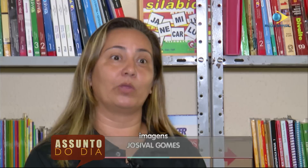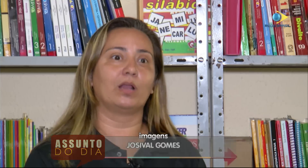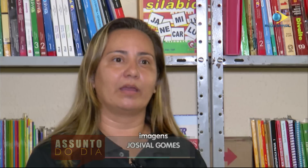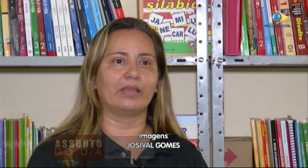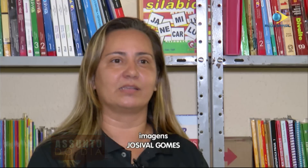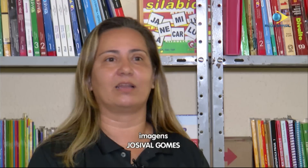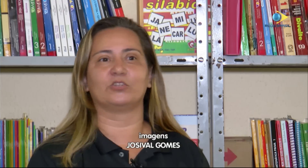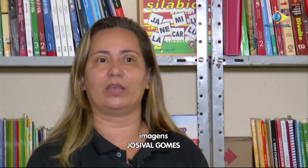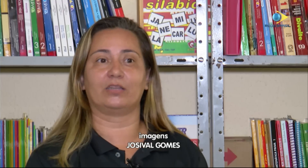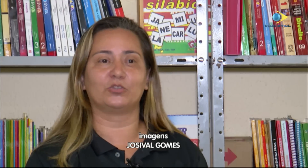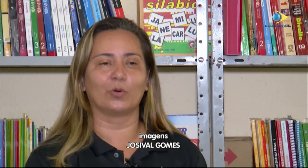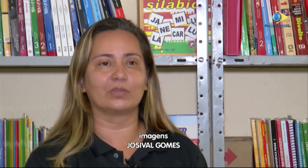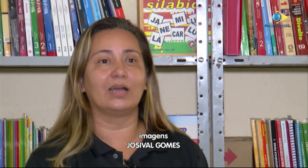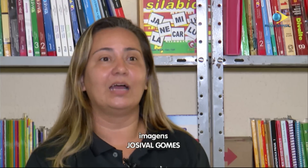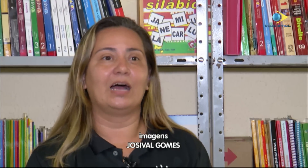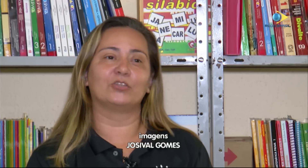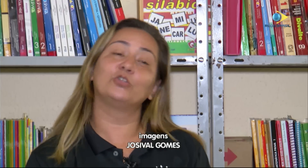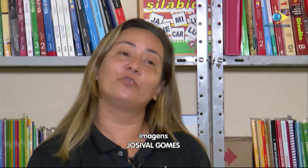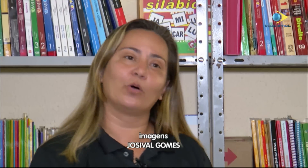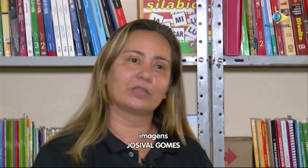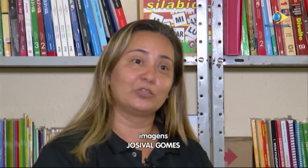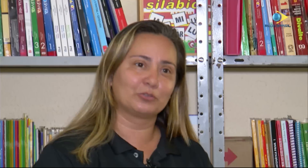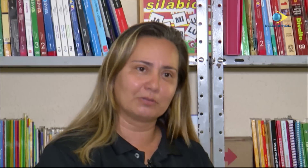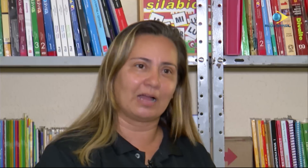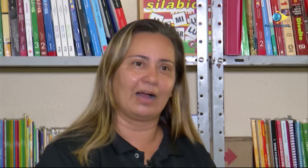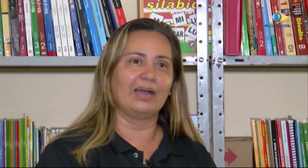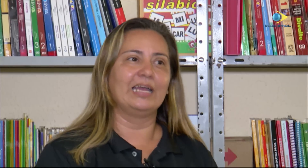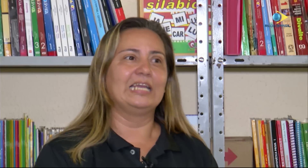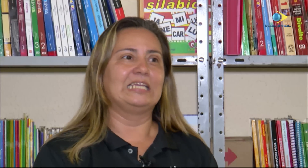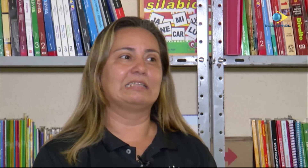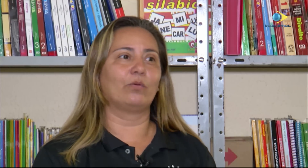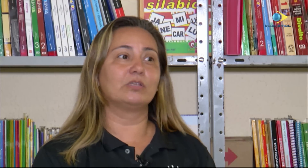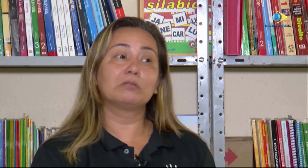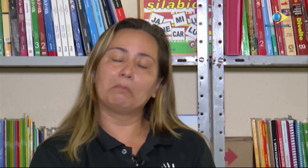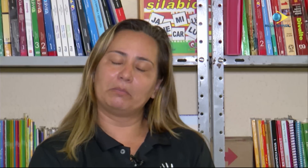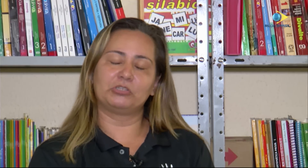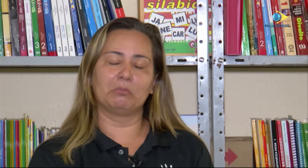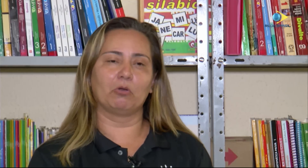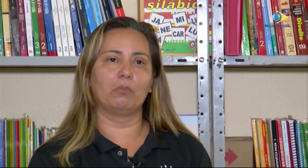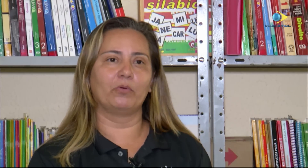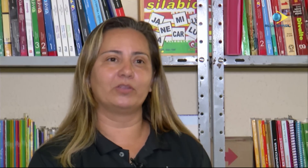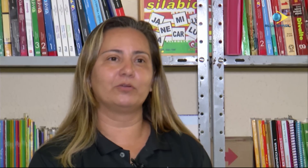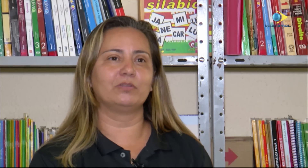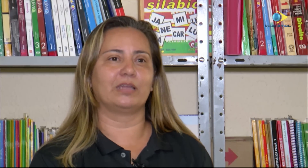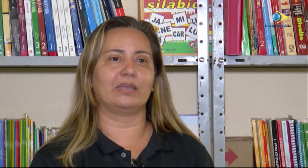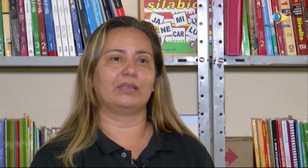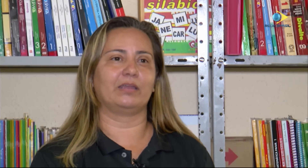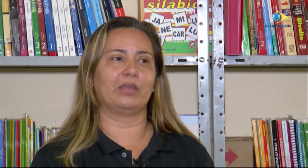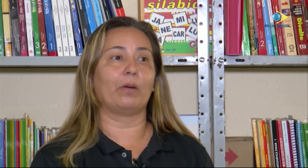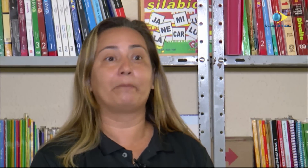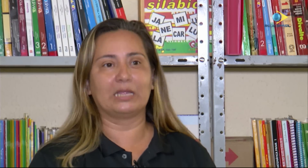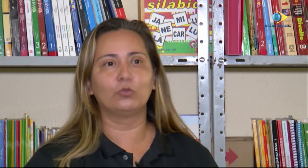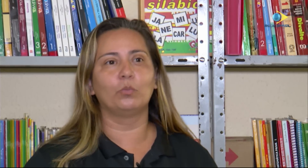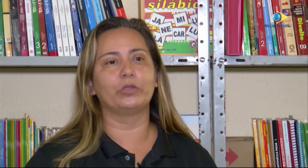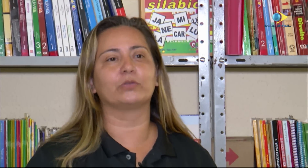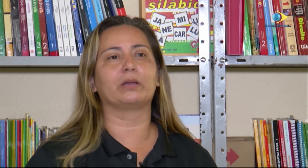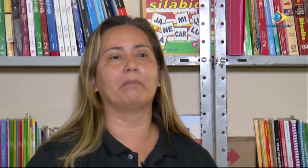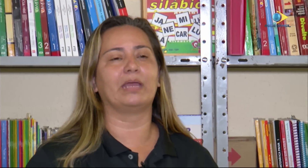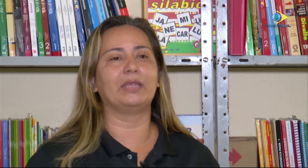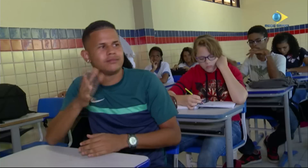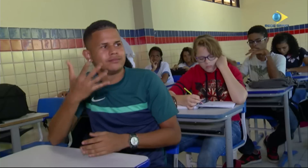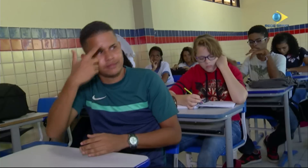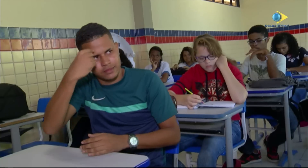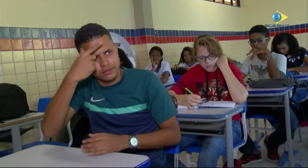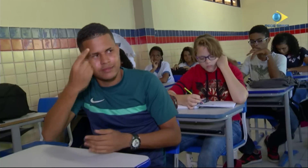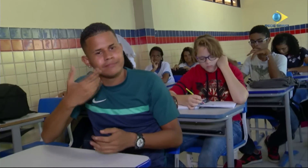como por exemplo o inglês, aquelas regras todas, a gente volta a estudar. Então, isso também me estimulou muito, né? Eu aprendo muito